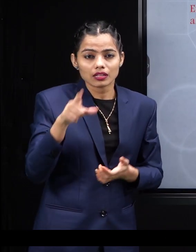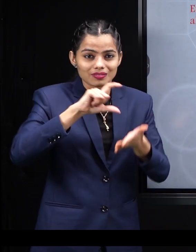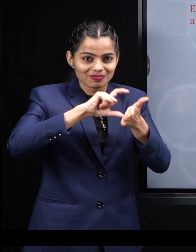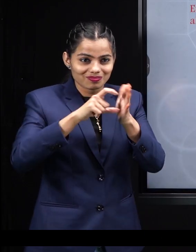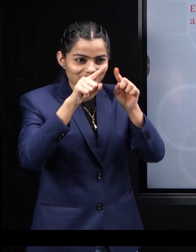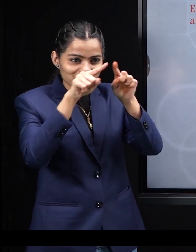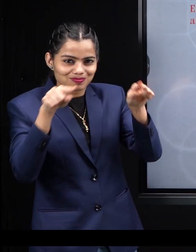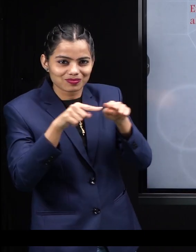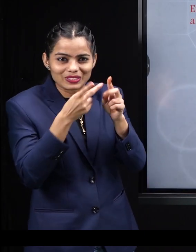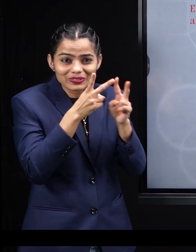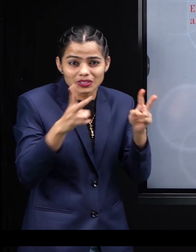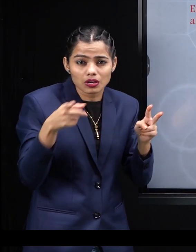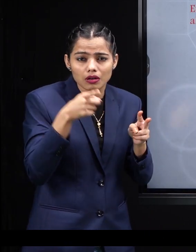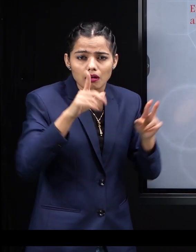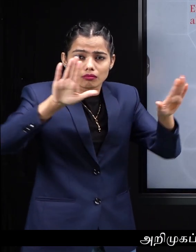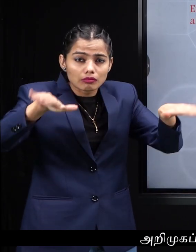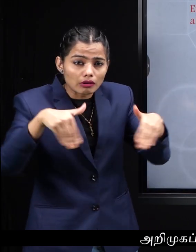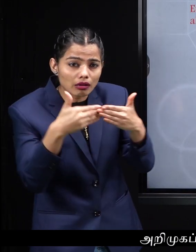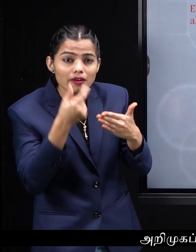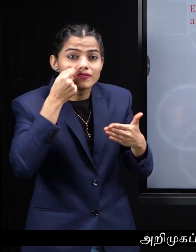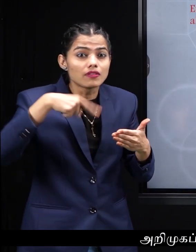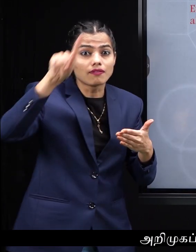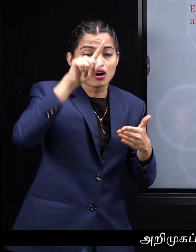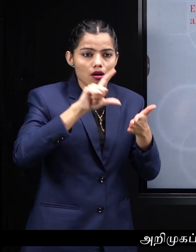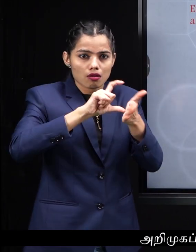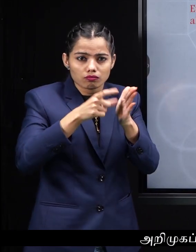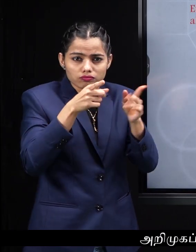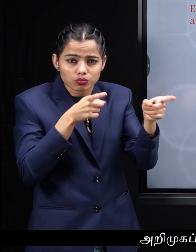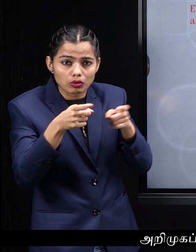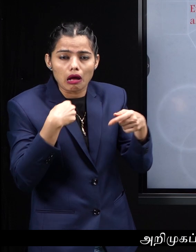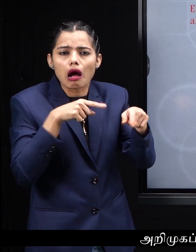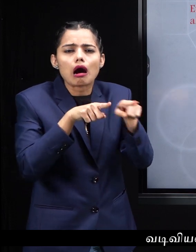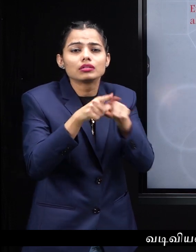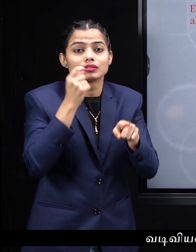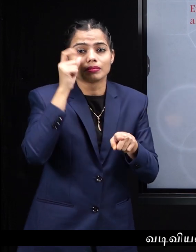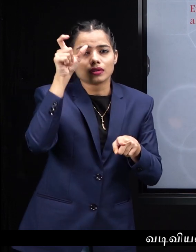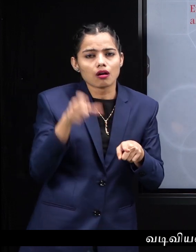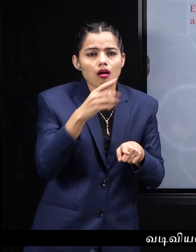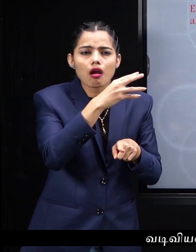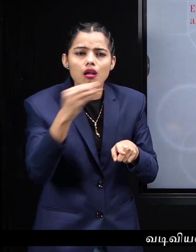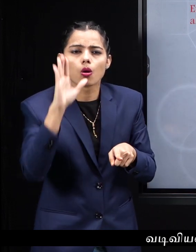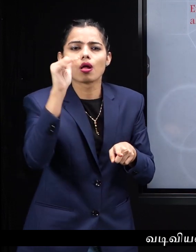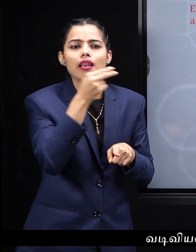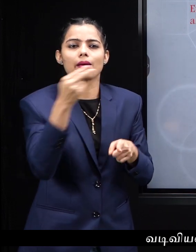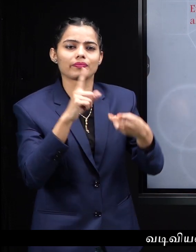யூக்ளிடின் வடிவவியல் அறிமுகப்படுத்தப்பட்டது. அதாவது யூக்ளிட் மற்றும் யூக்ளிடியன் வடிவியல் என்றும் அழைக்கப்படுகிறது. வடிவவியல்